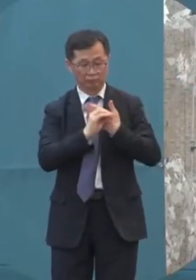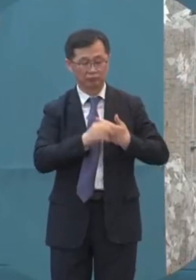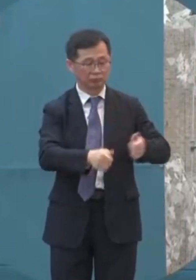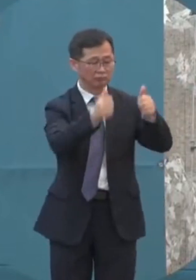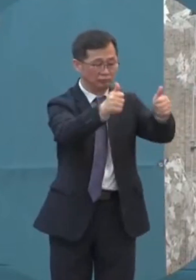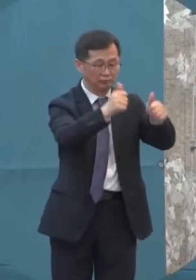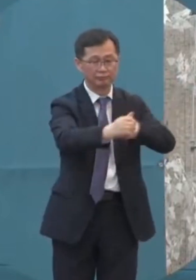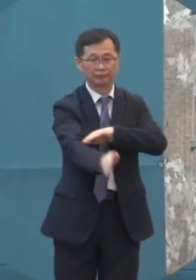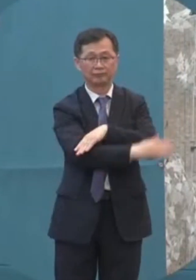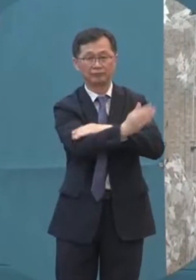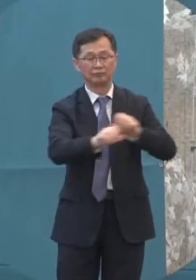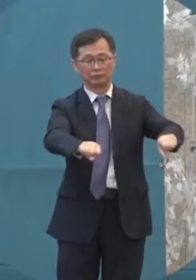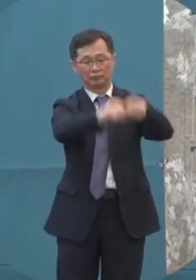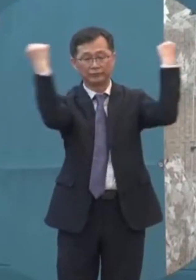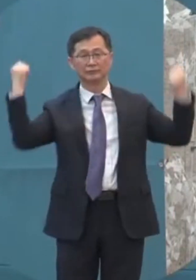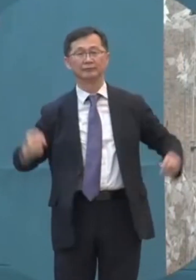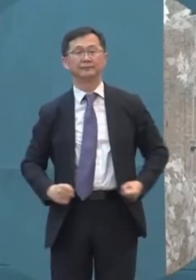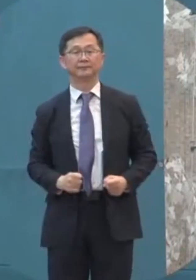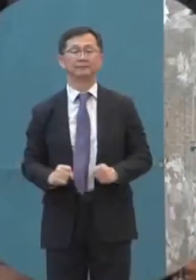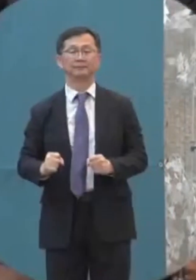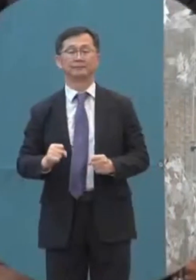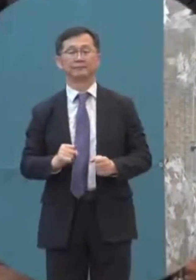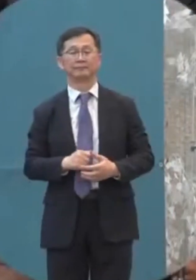사법부가 아니지 않습니까?